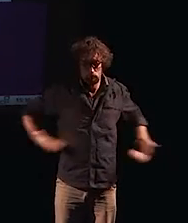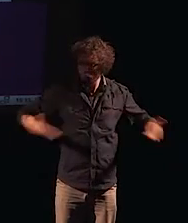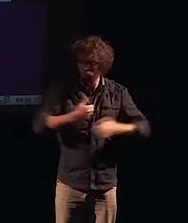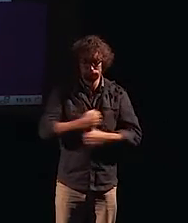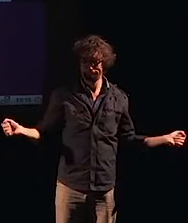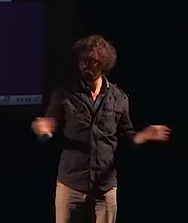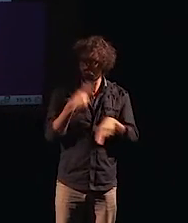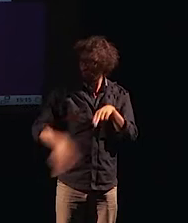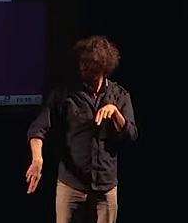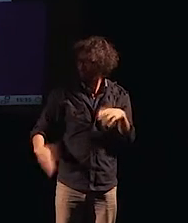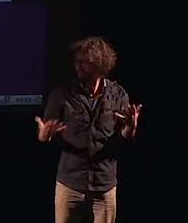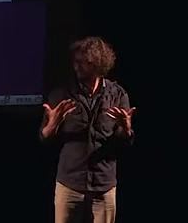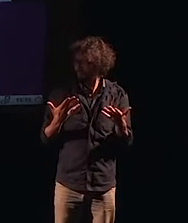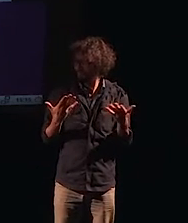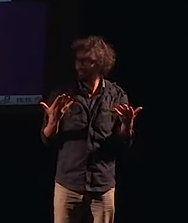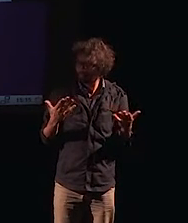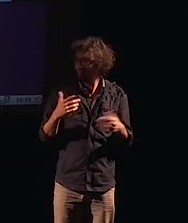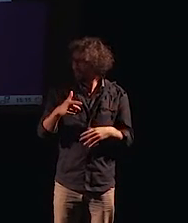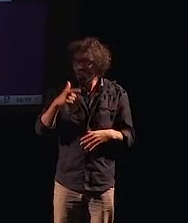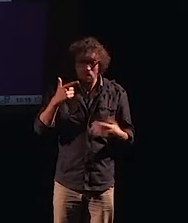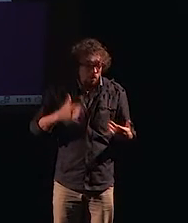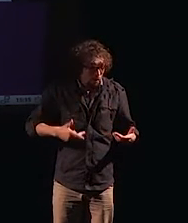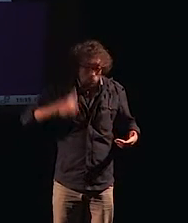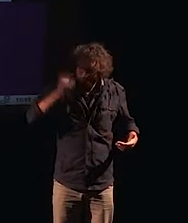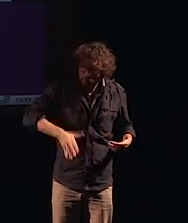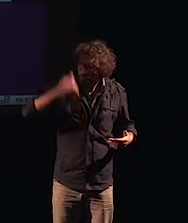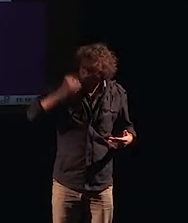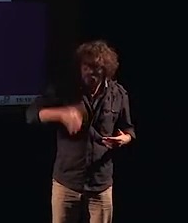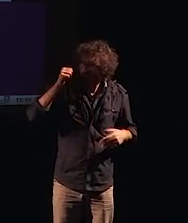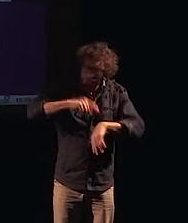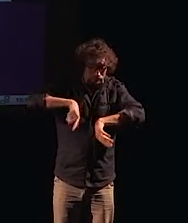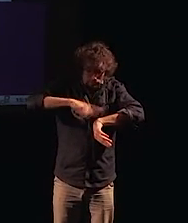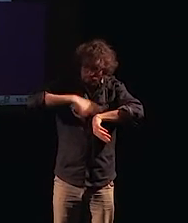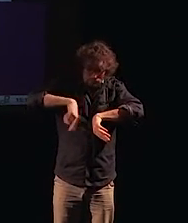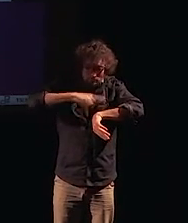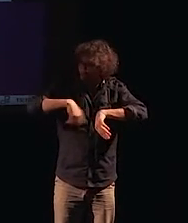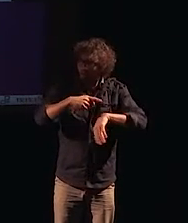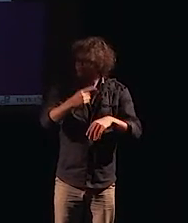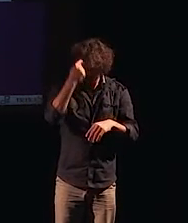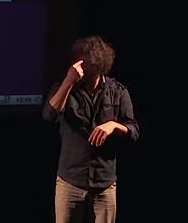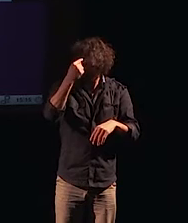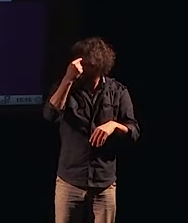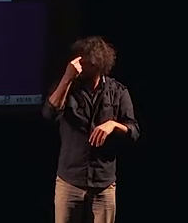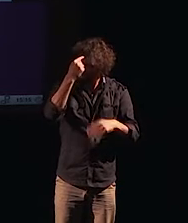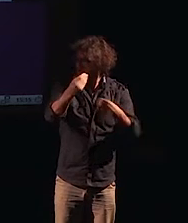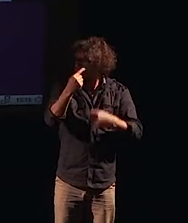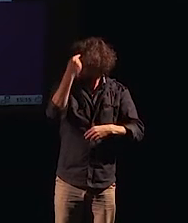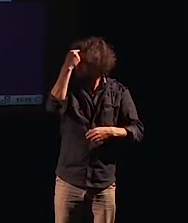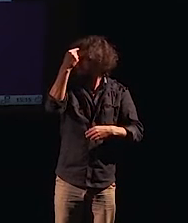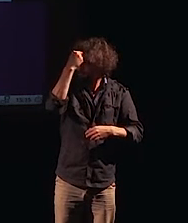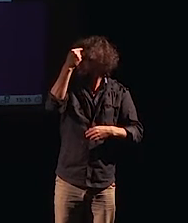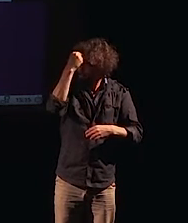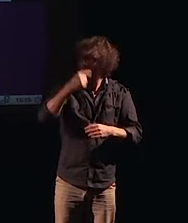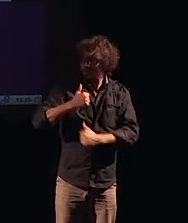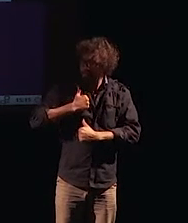Vous êtes en permanence sollicité par un système qui vous remet toujours dans la discipline. Et c'est une discipline, du coup, très maternante à laquelle vous ne pouvez pas